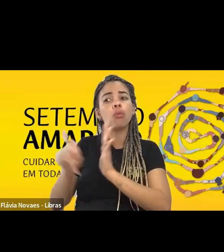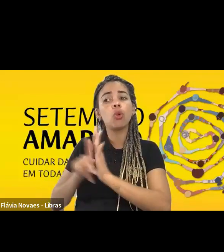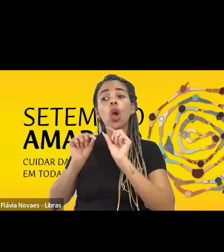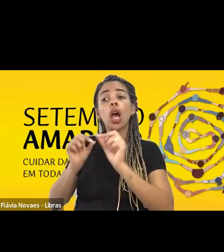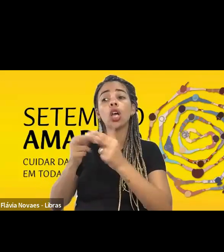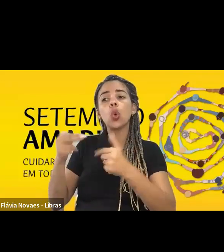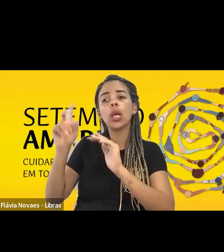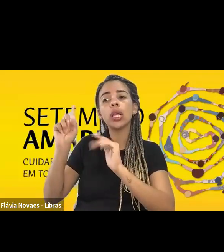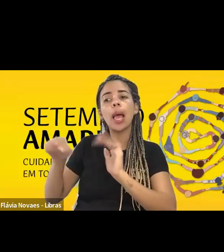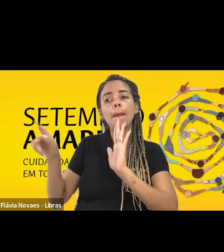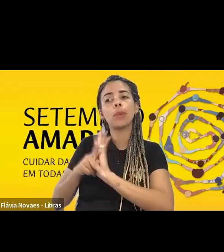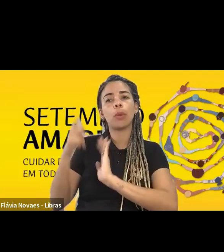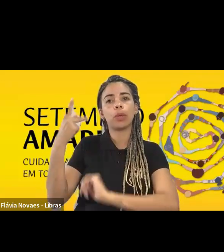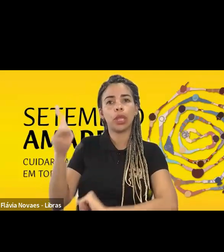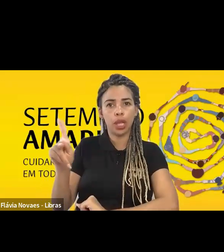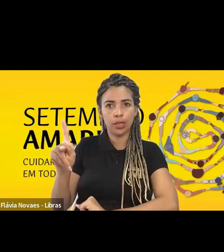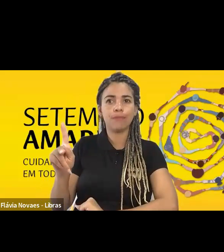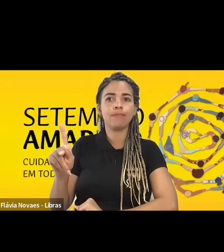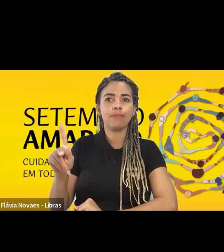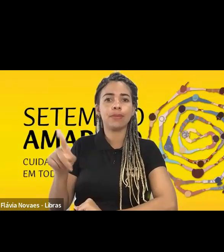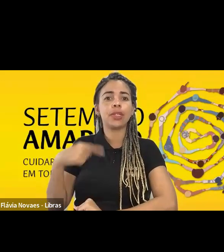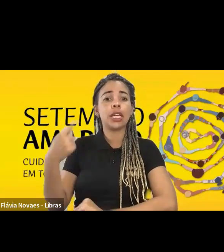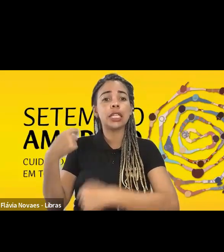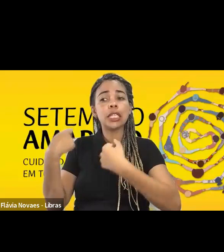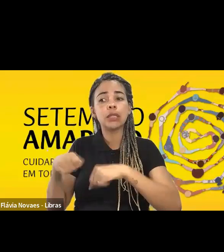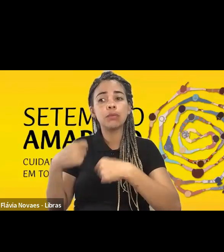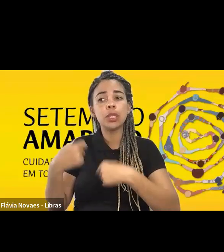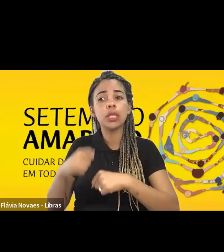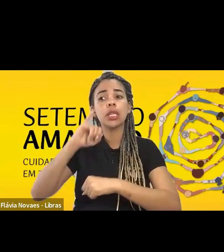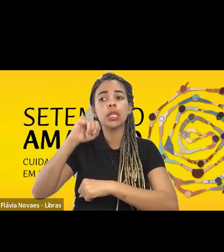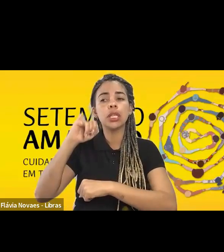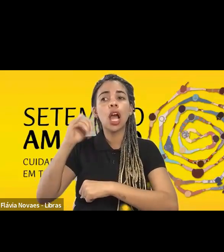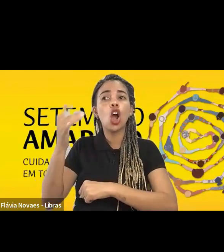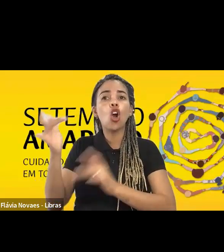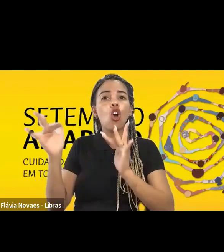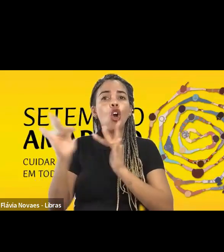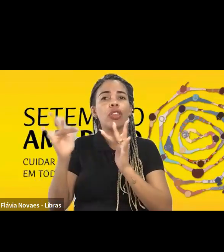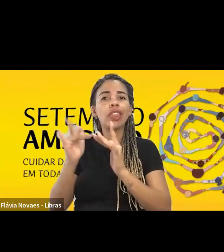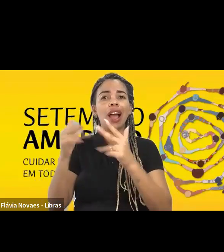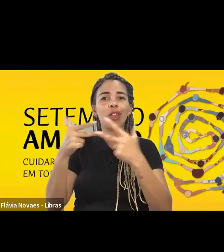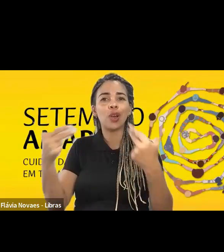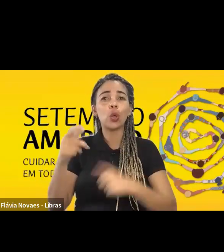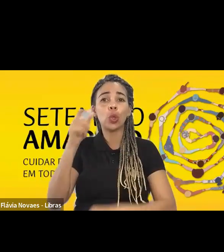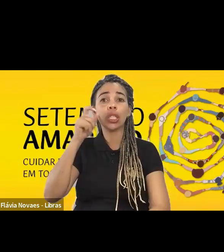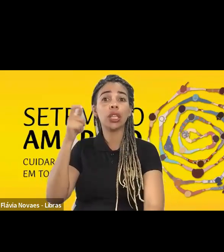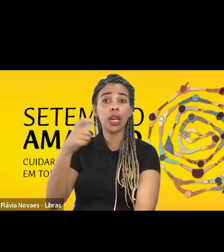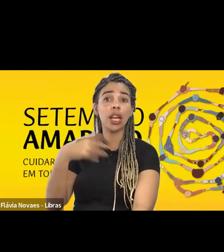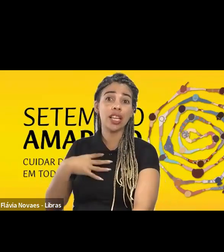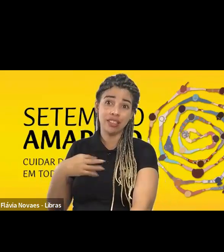adolescente. Nós precisamos consumir aquilo que interessa aos nossos filhos, aos nossos